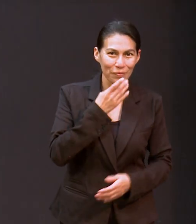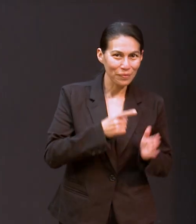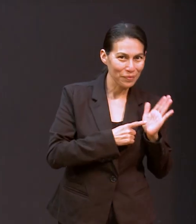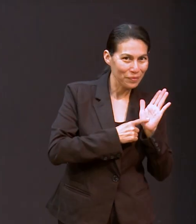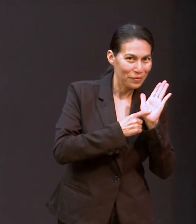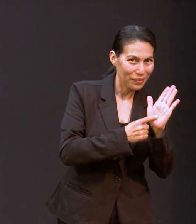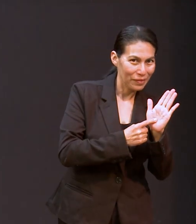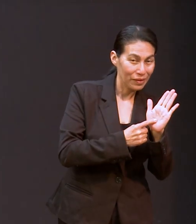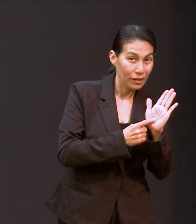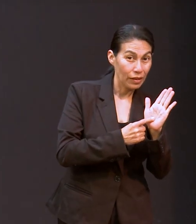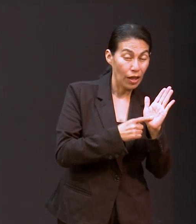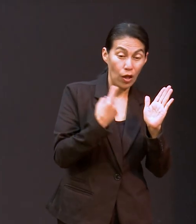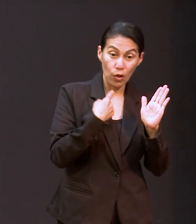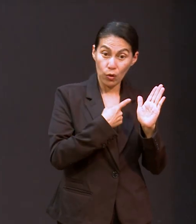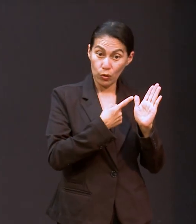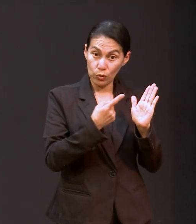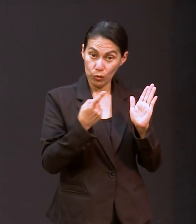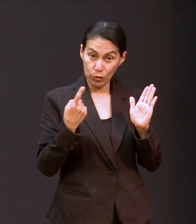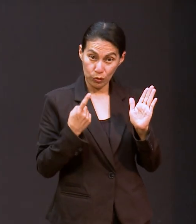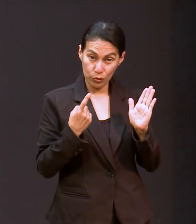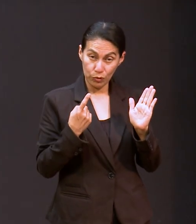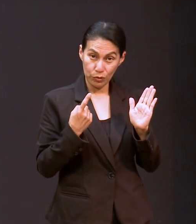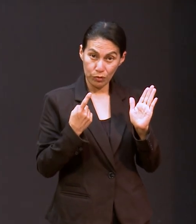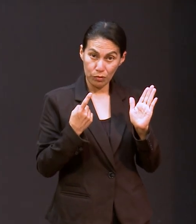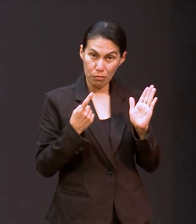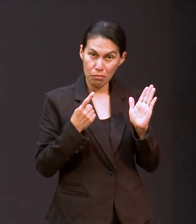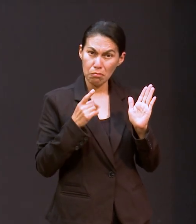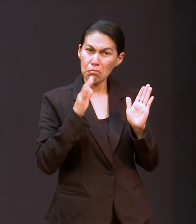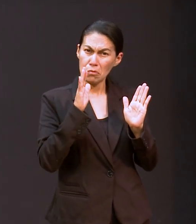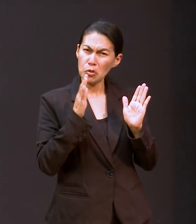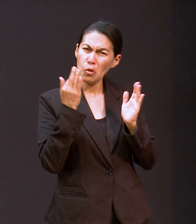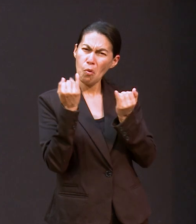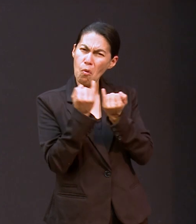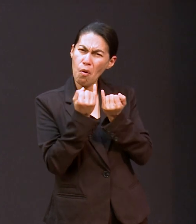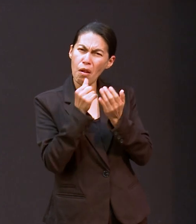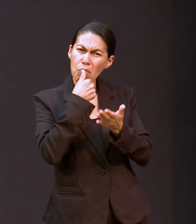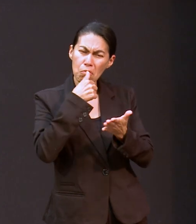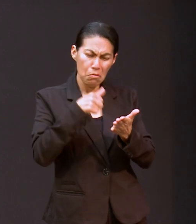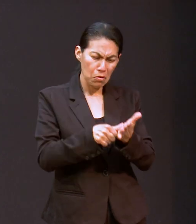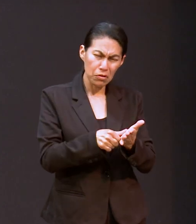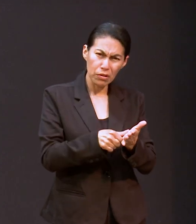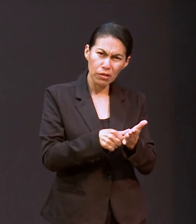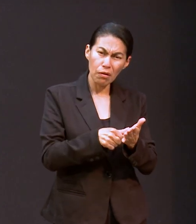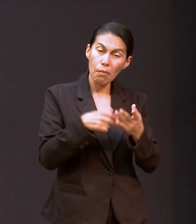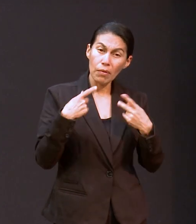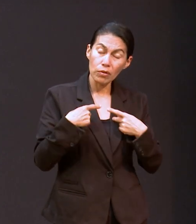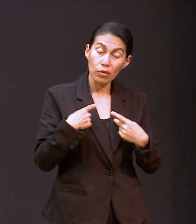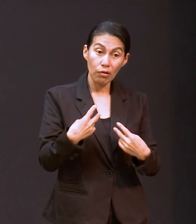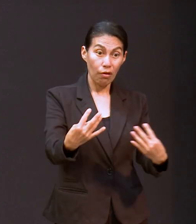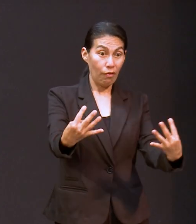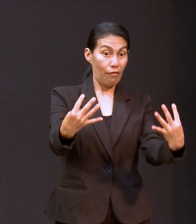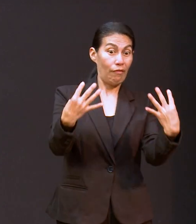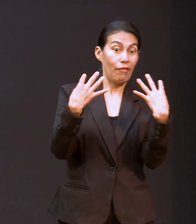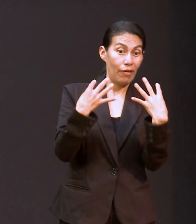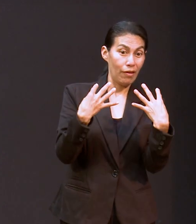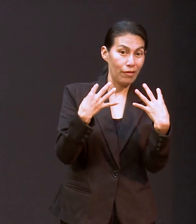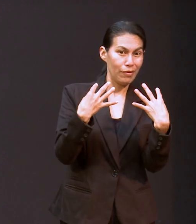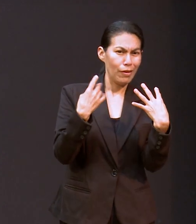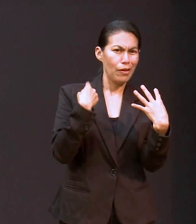la Biblia nos dice que somos cartas vivientes de Dios leídas por